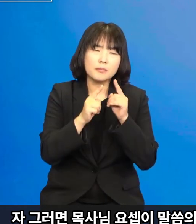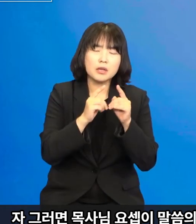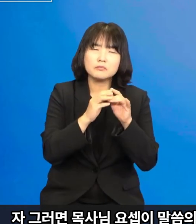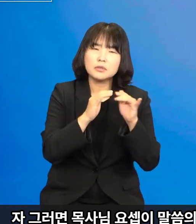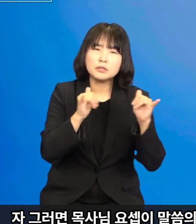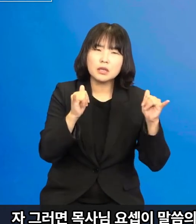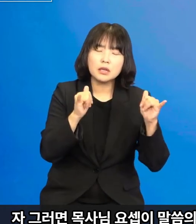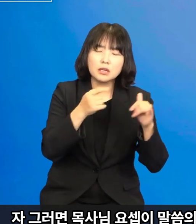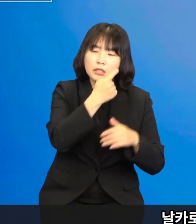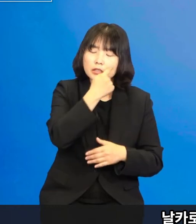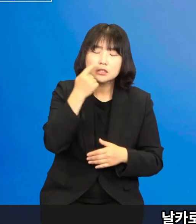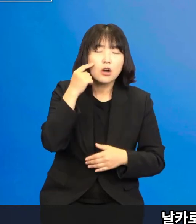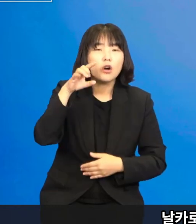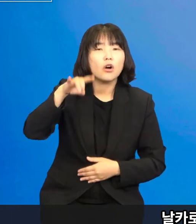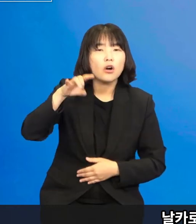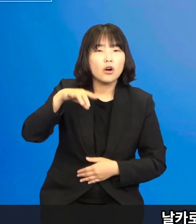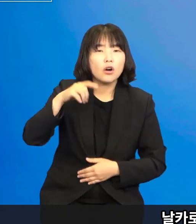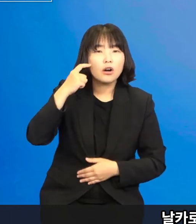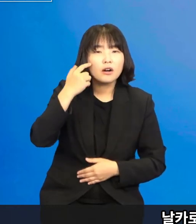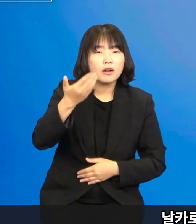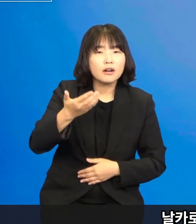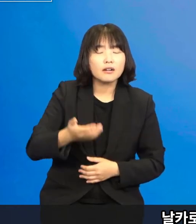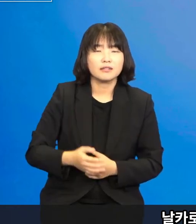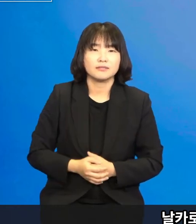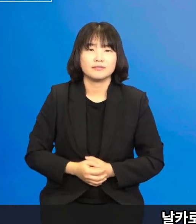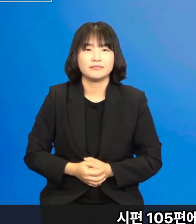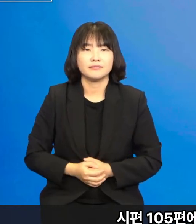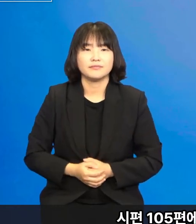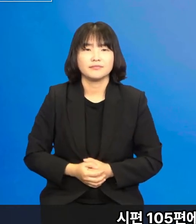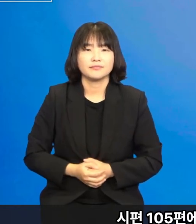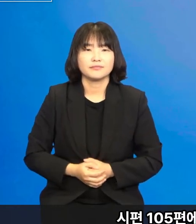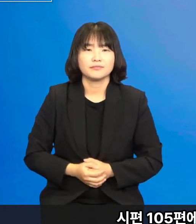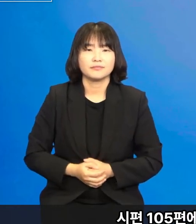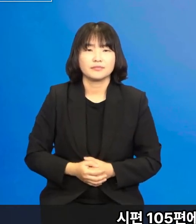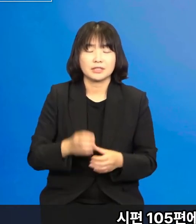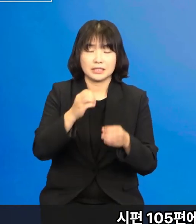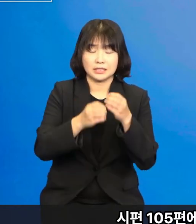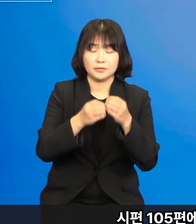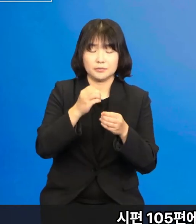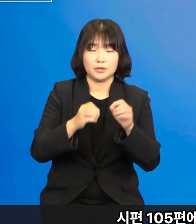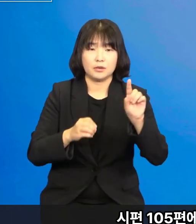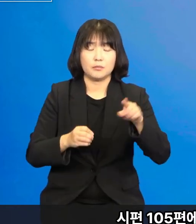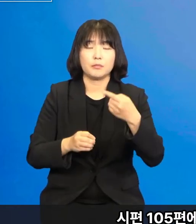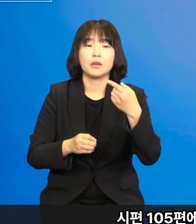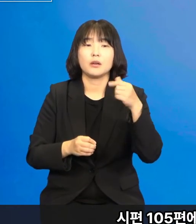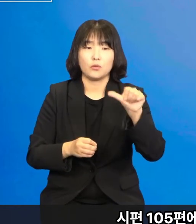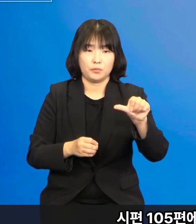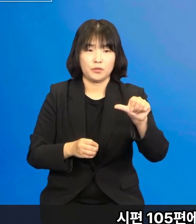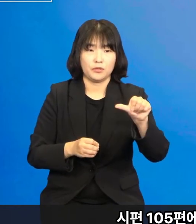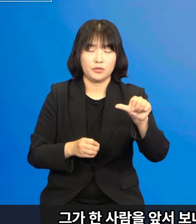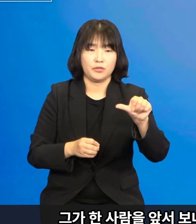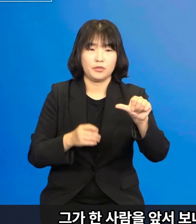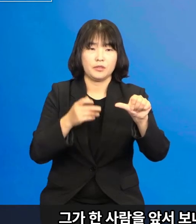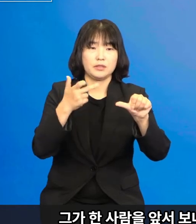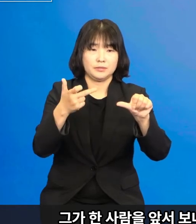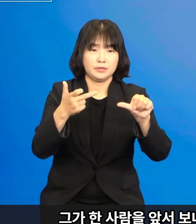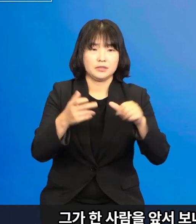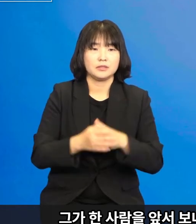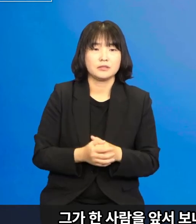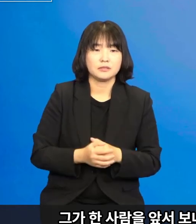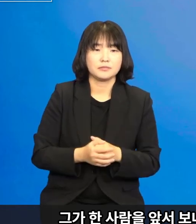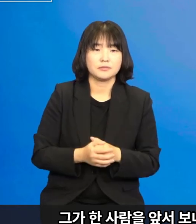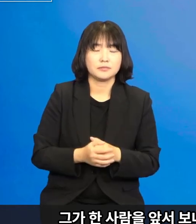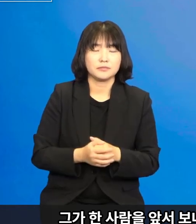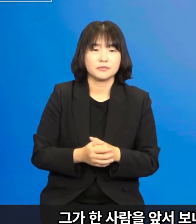있습니까? 날카로운 질문입니다. 시편 105편에 이렇게 되어 있습니다. 그가 한 사람을